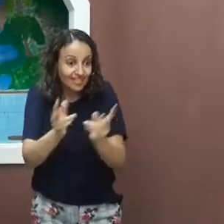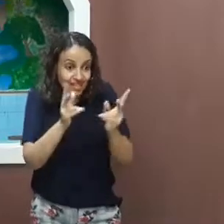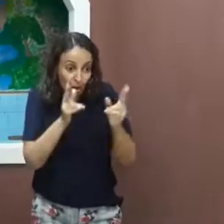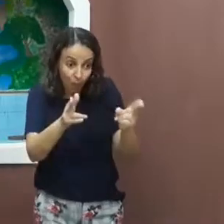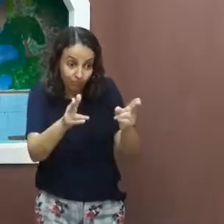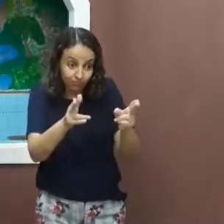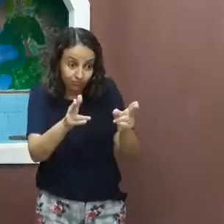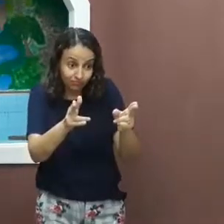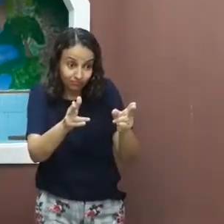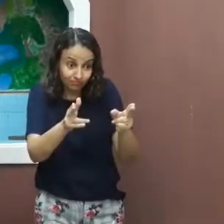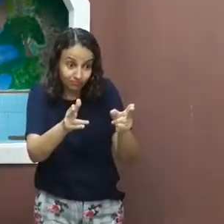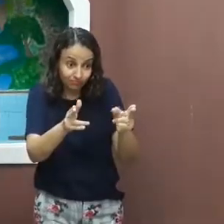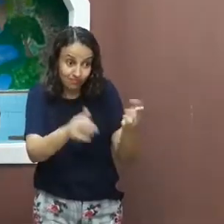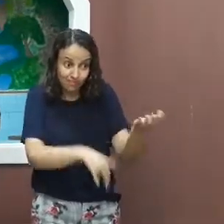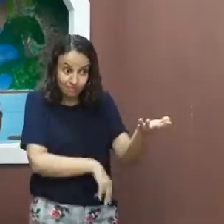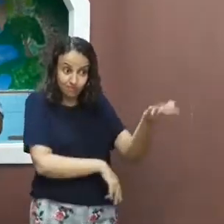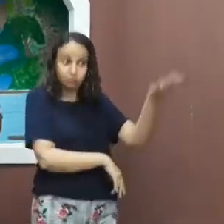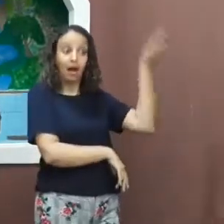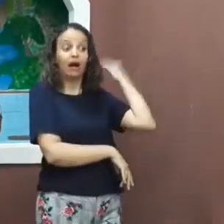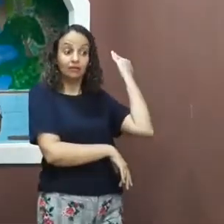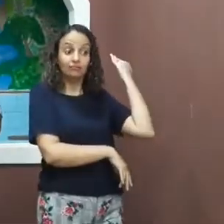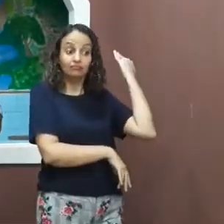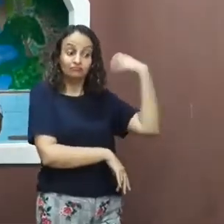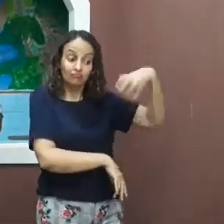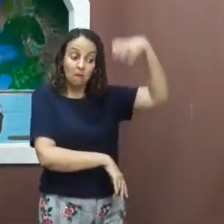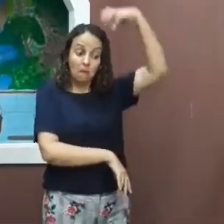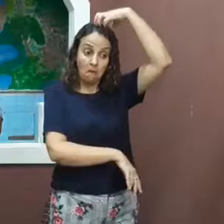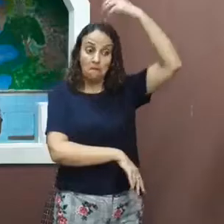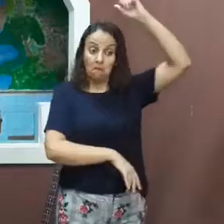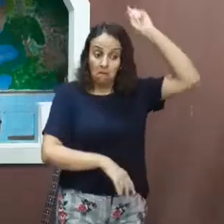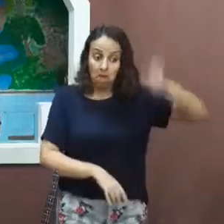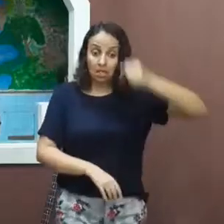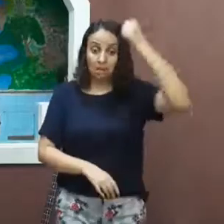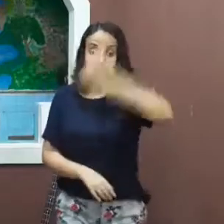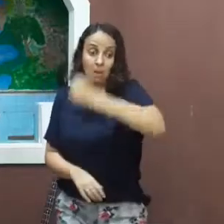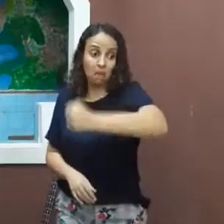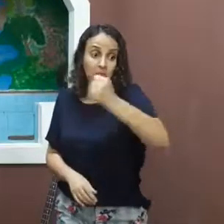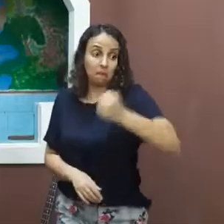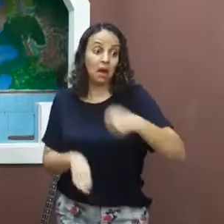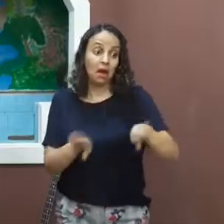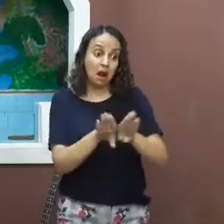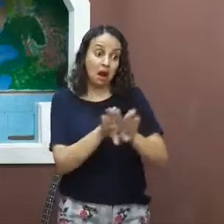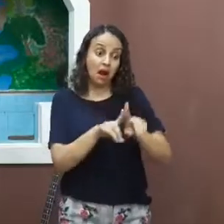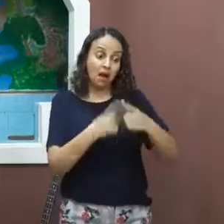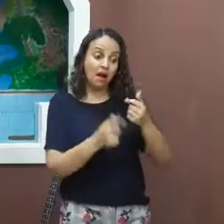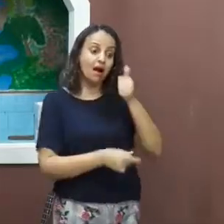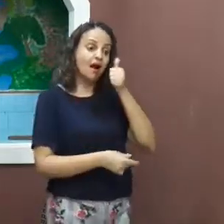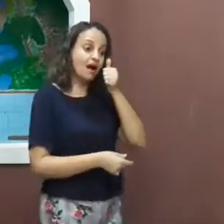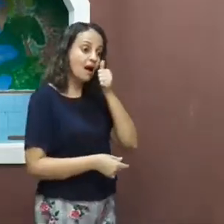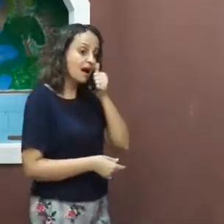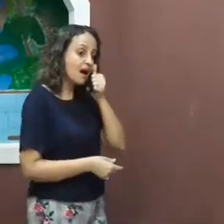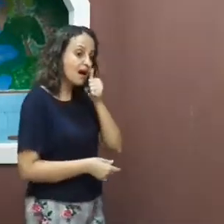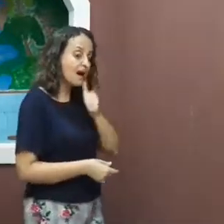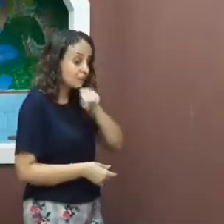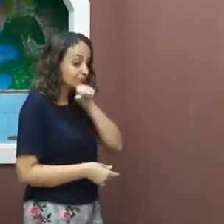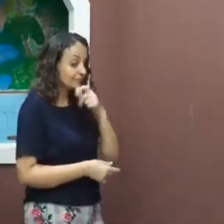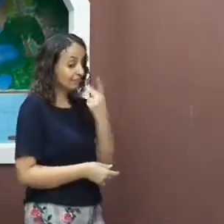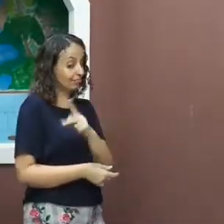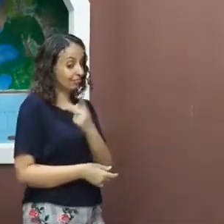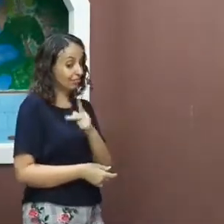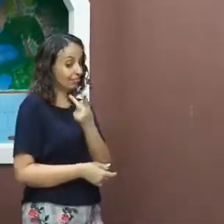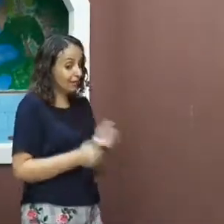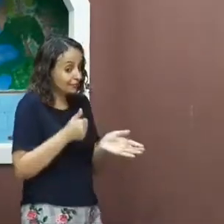um decreto para matar as crianças também. E a sua mãe e a sua família conseguiu esconder ele, fez